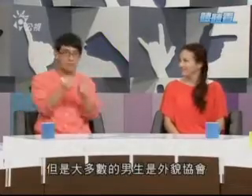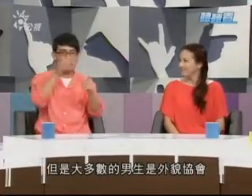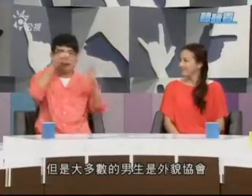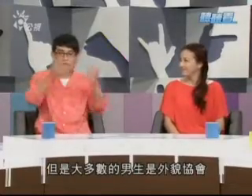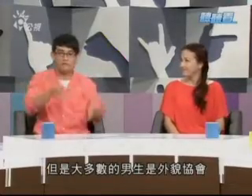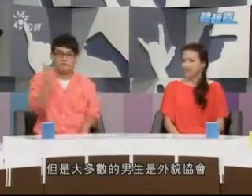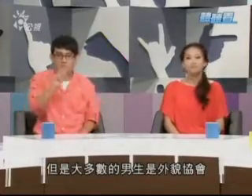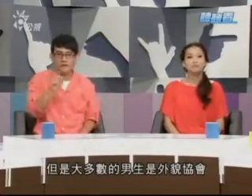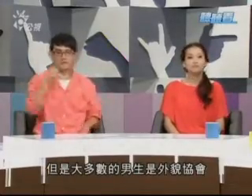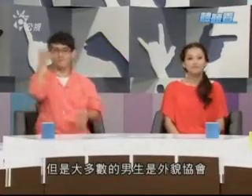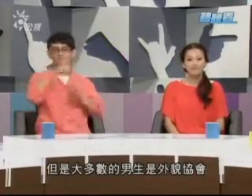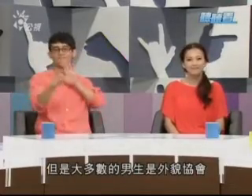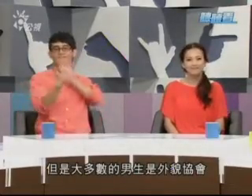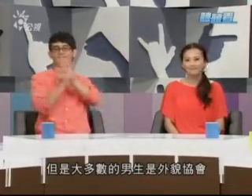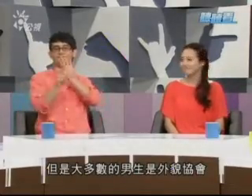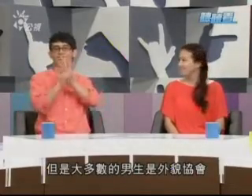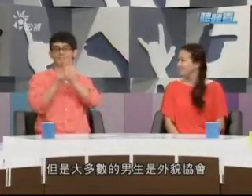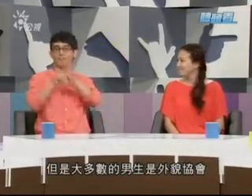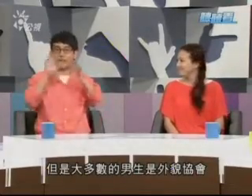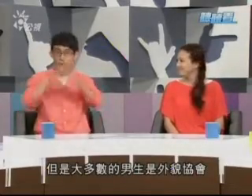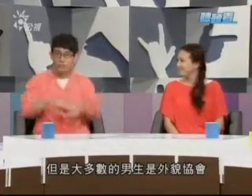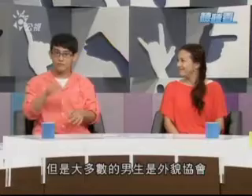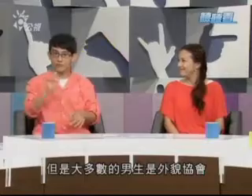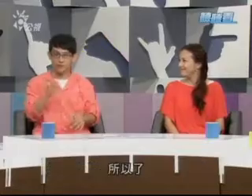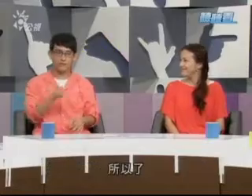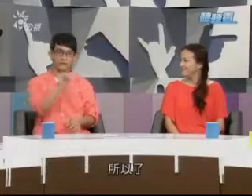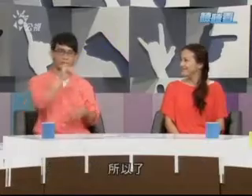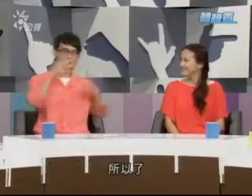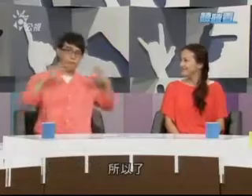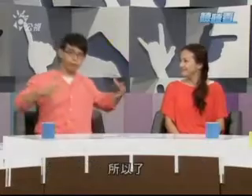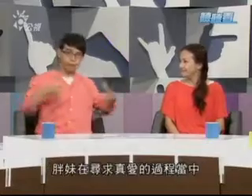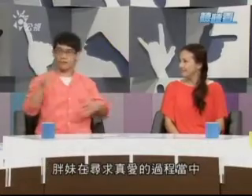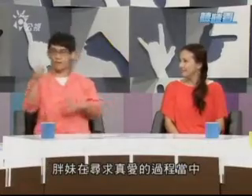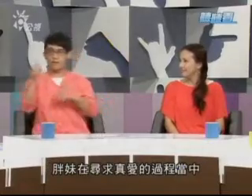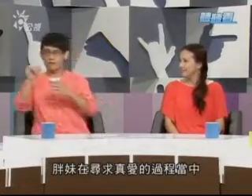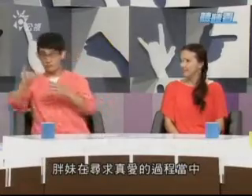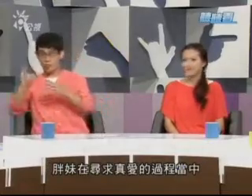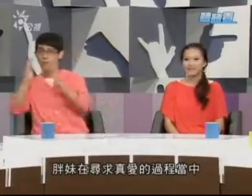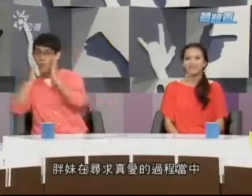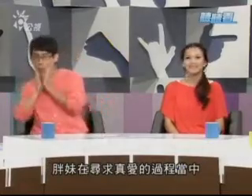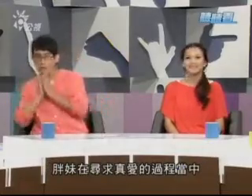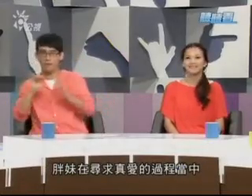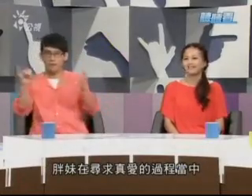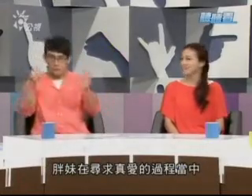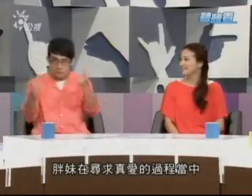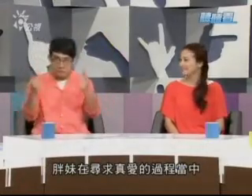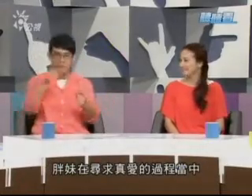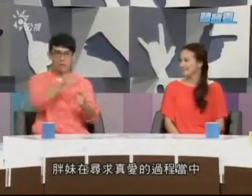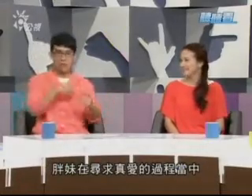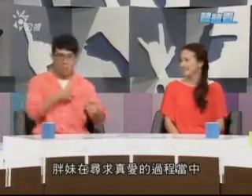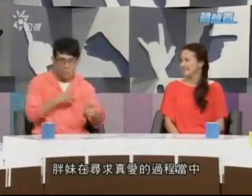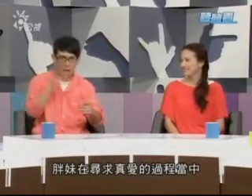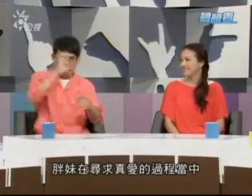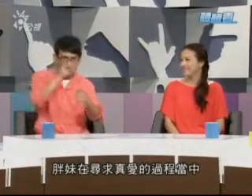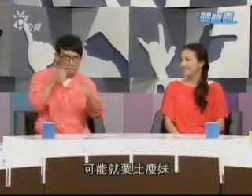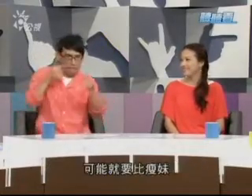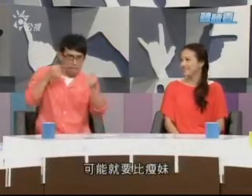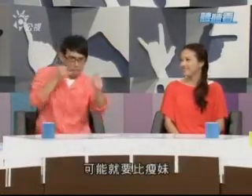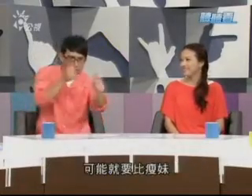是大多数的男生呢是外貌协会，所以啦，胖妹在寻求真爱的过程当中呢，可能